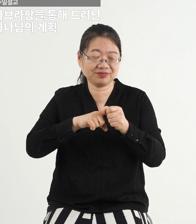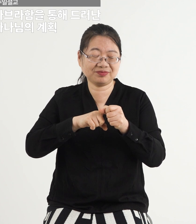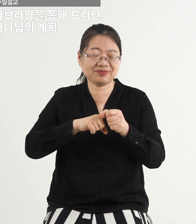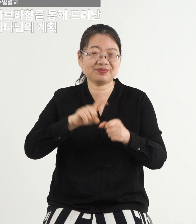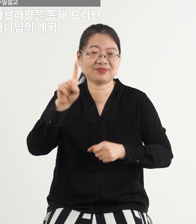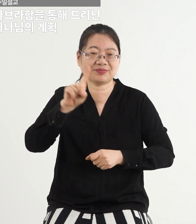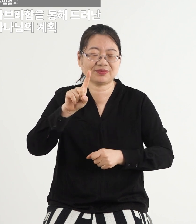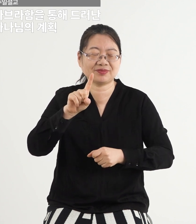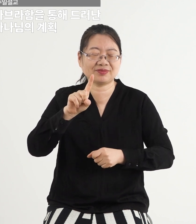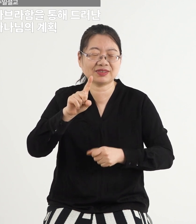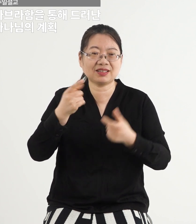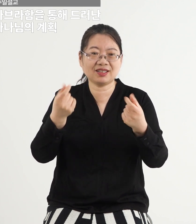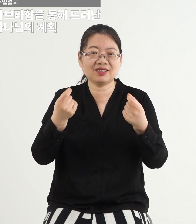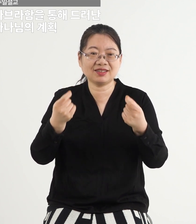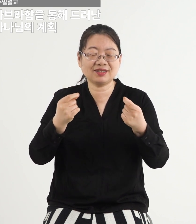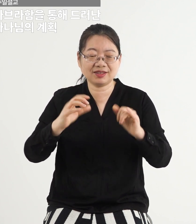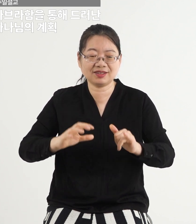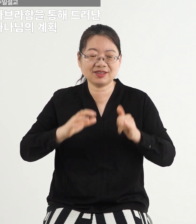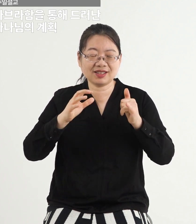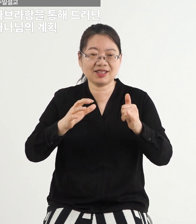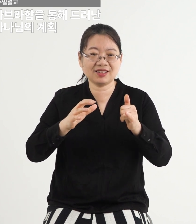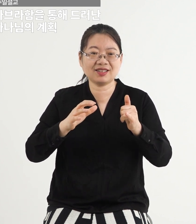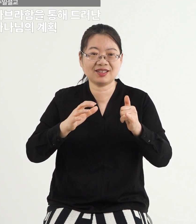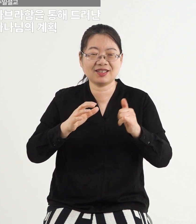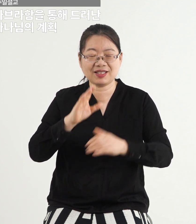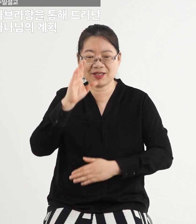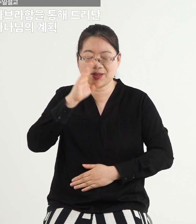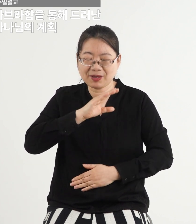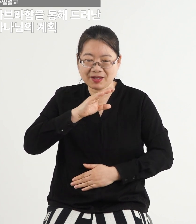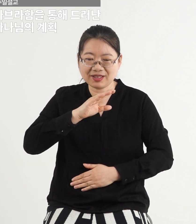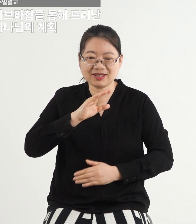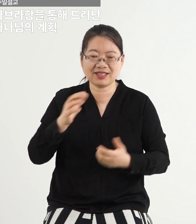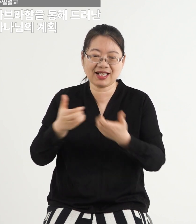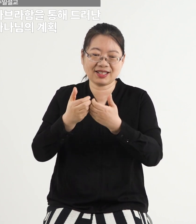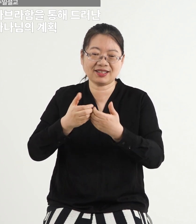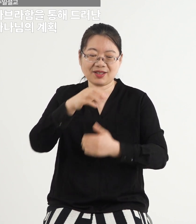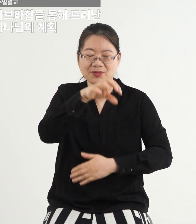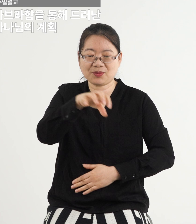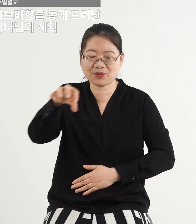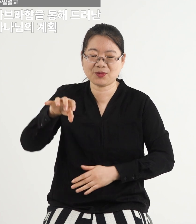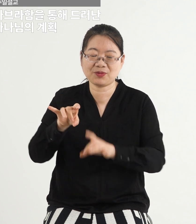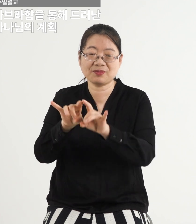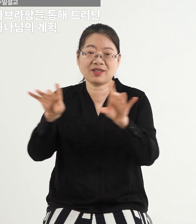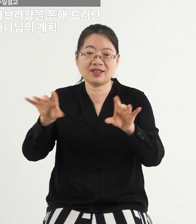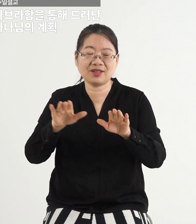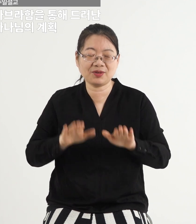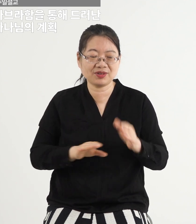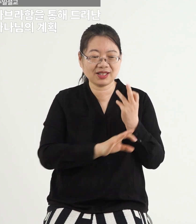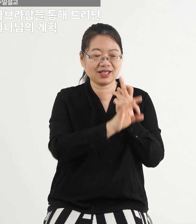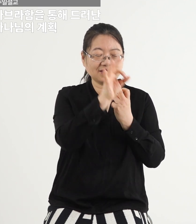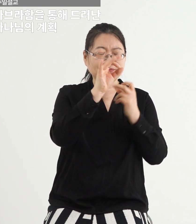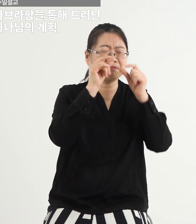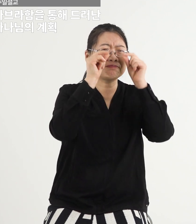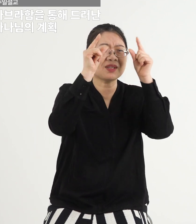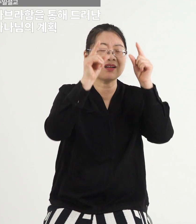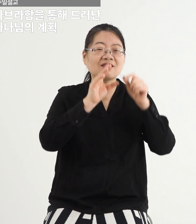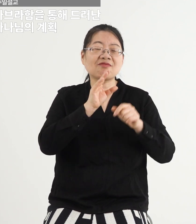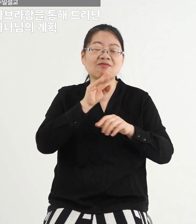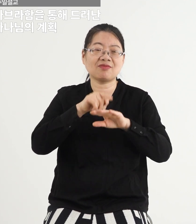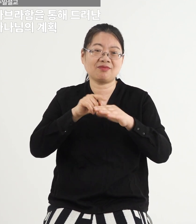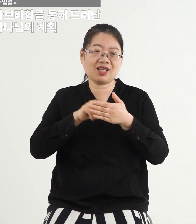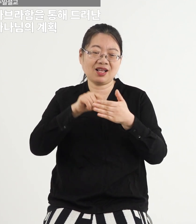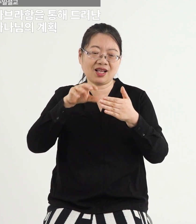목적에는 이런 세상의 저주의 현장마다 제가 오늘도 아침에 일찍 눈을 떠서 참